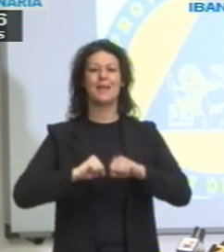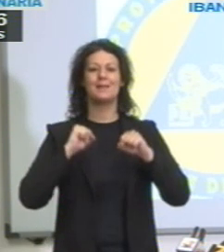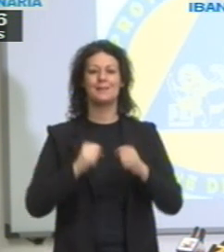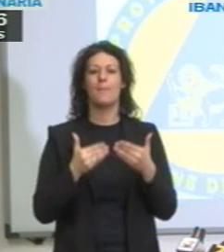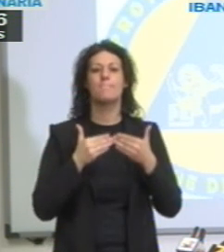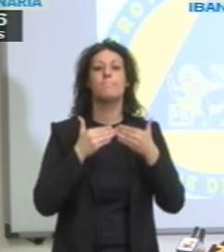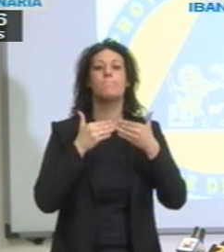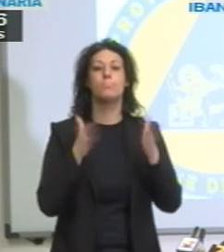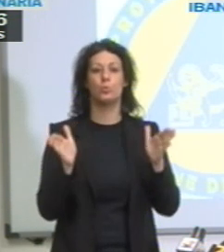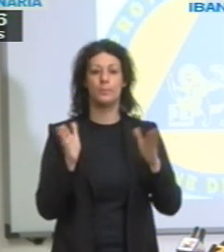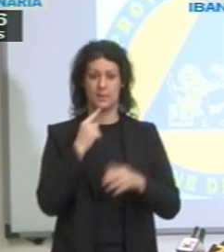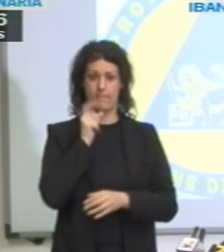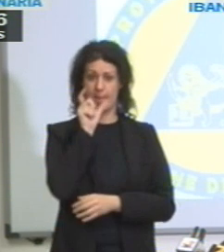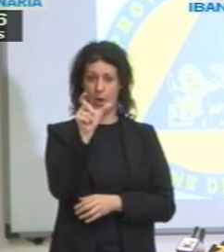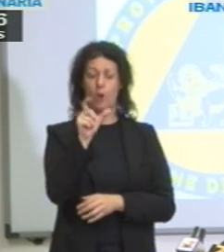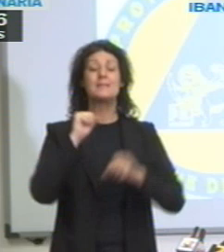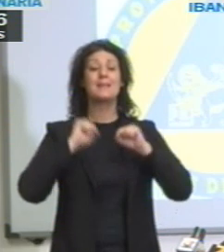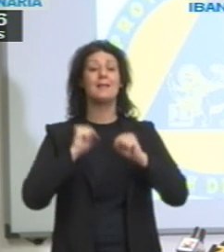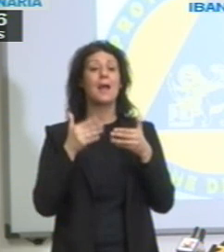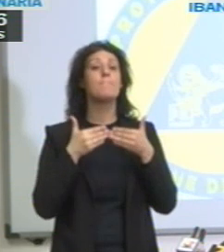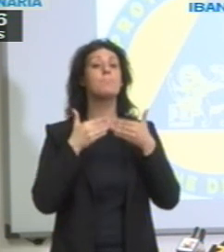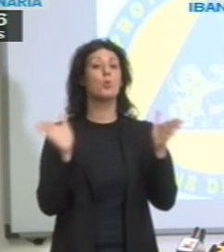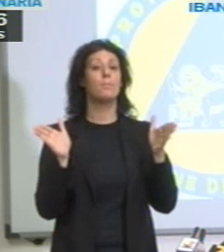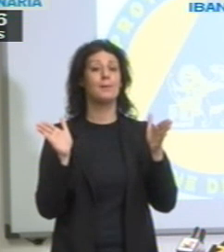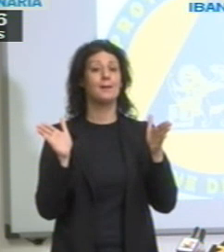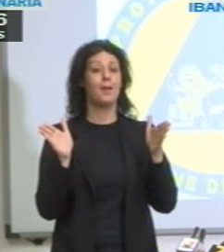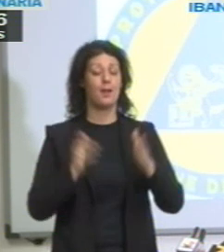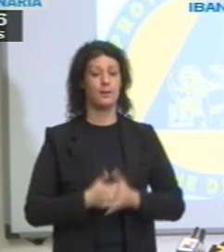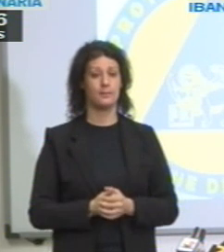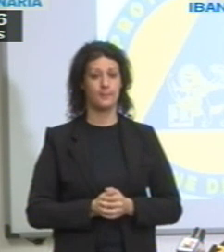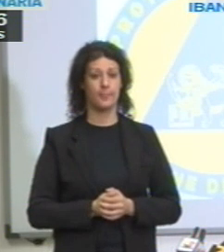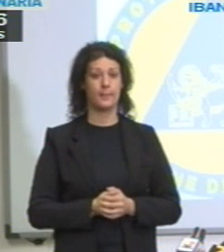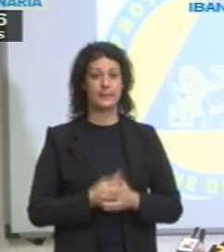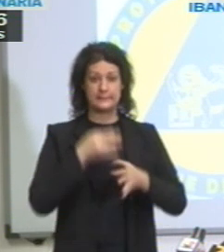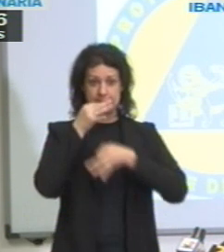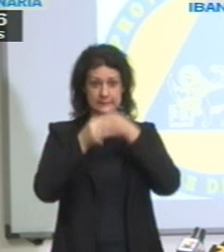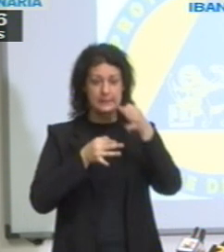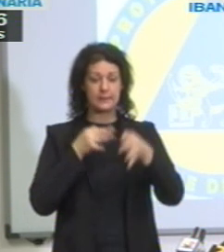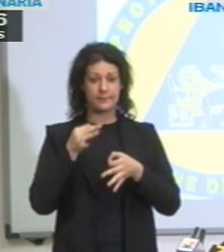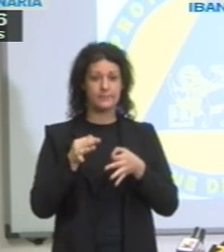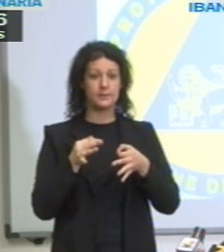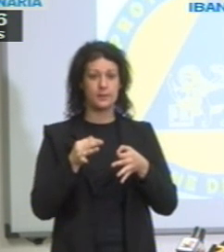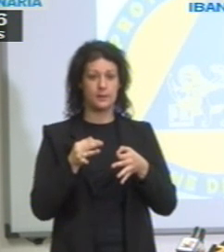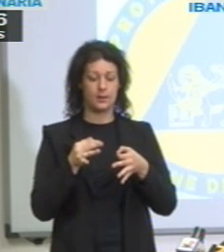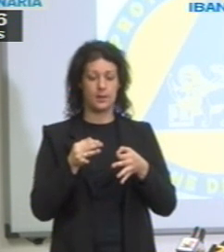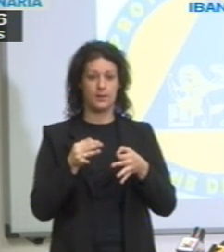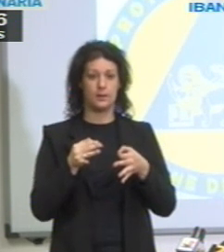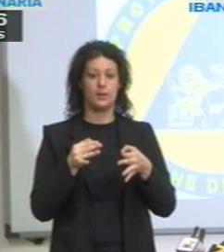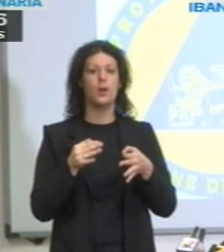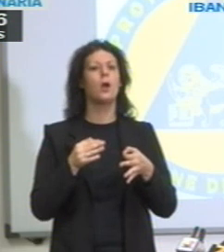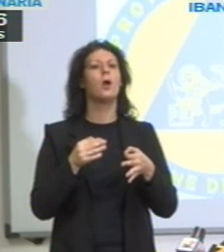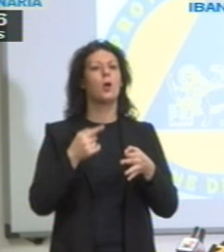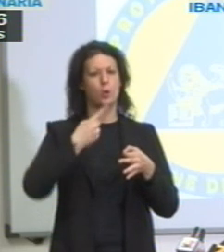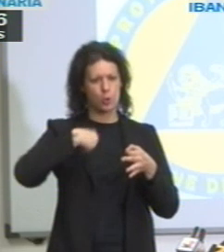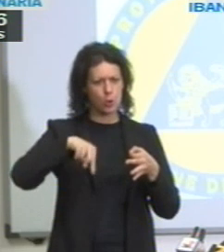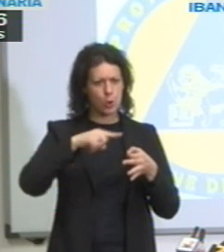un senso, sanità pubblica. Nel senso che noi ci siamo inseriti in questa partita delle case di